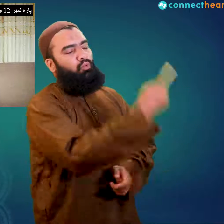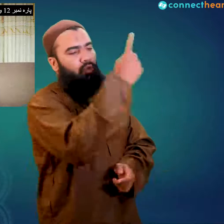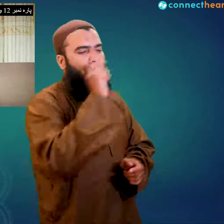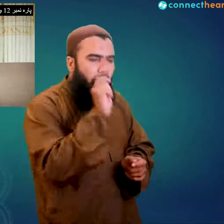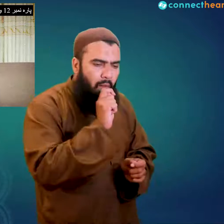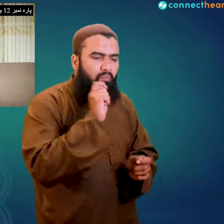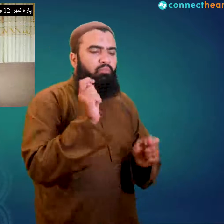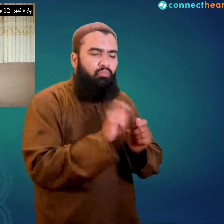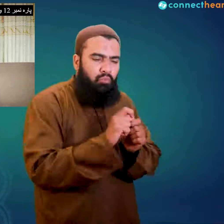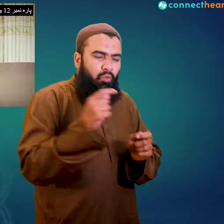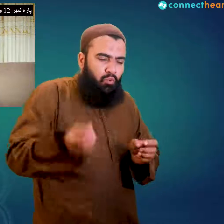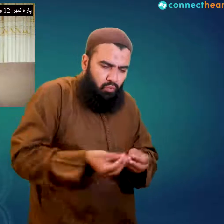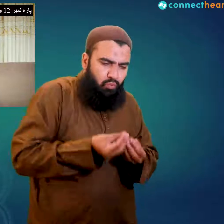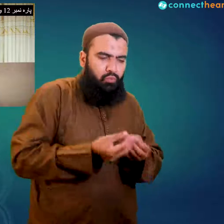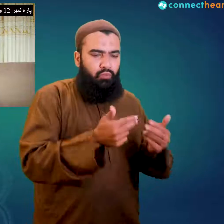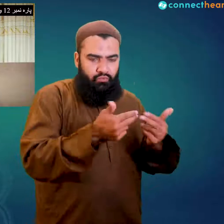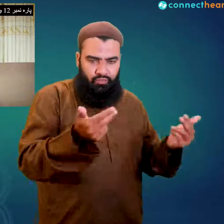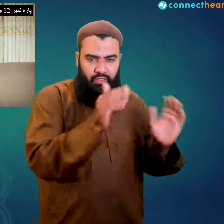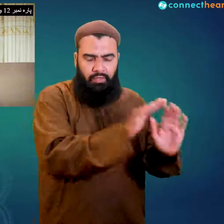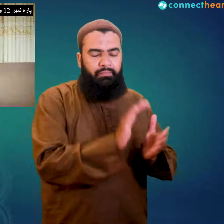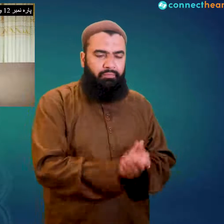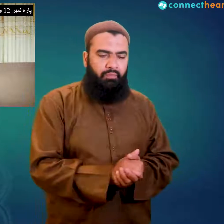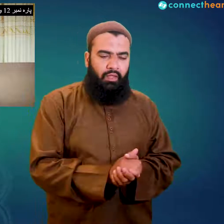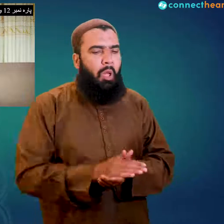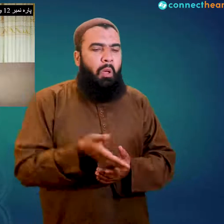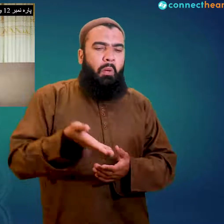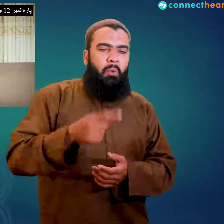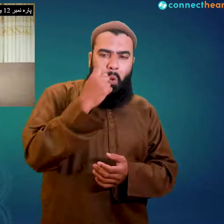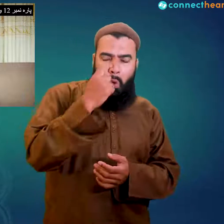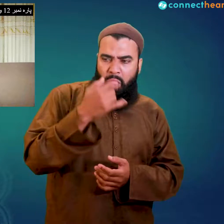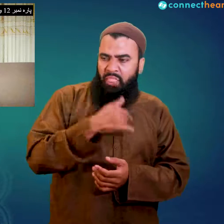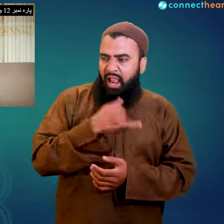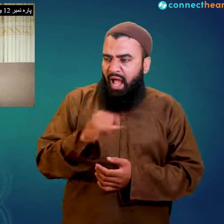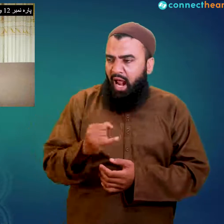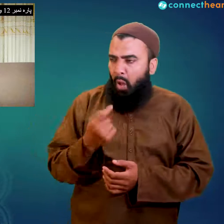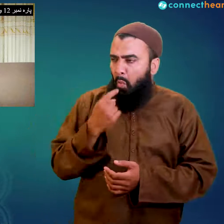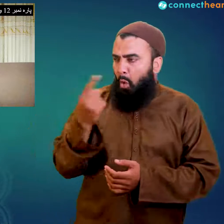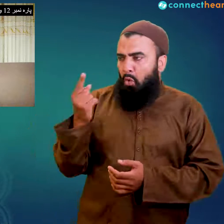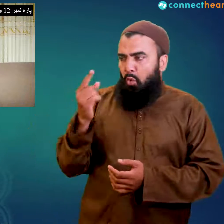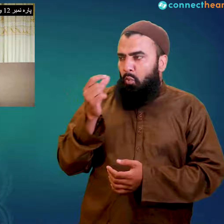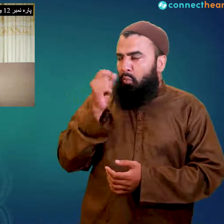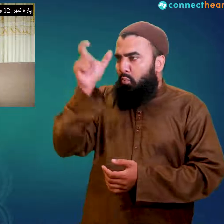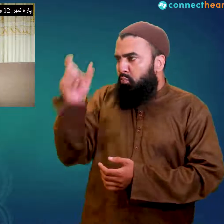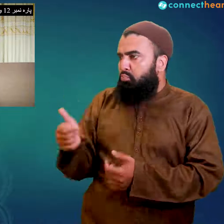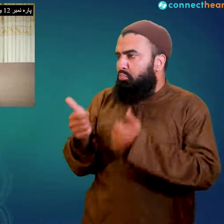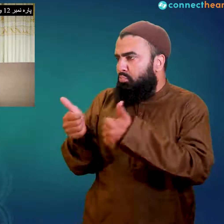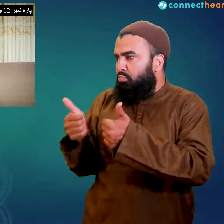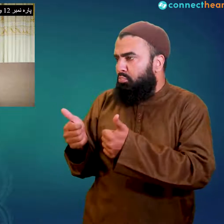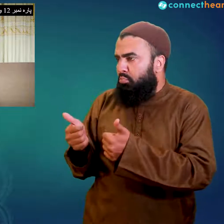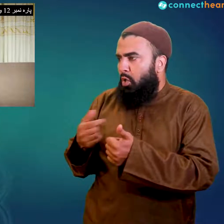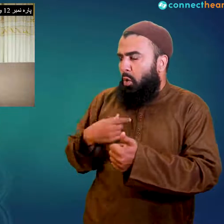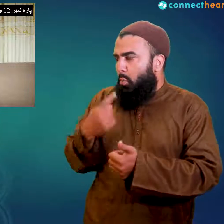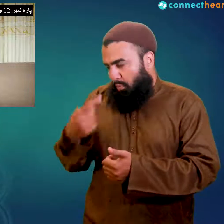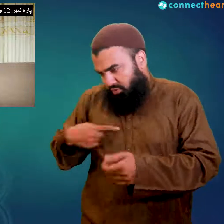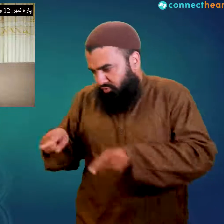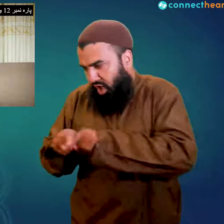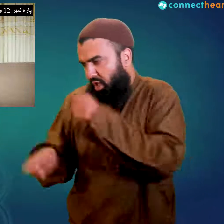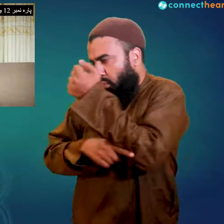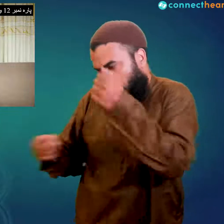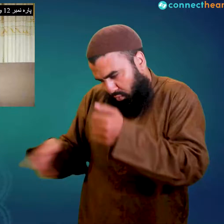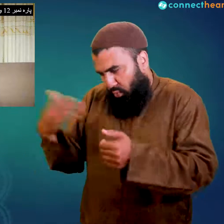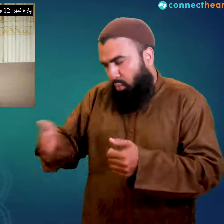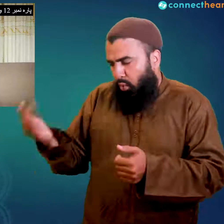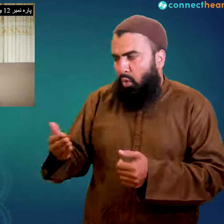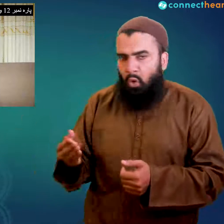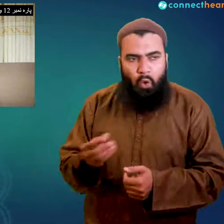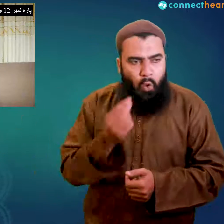جب پہنچے تو یوسف علیہ السلام آگے اور عزیز مصر کی بیوی پیچھے تھی، اور اسی وقت عزیز مصر جو ہے وہ